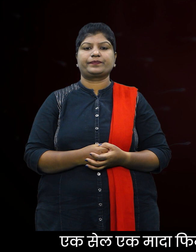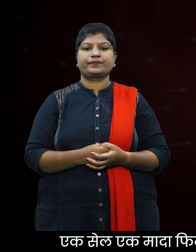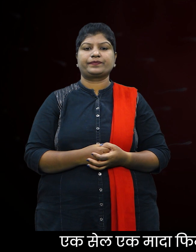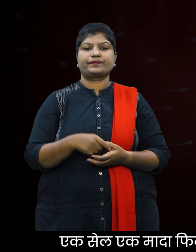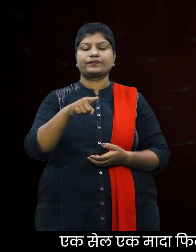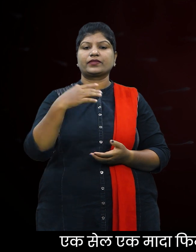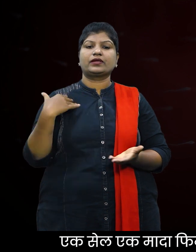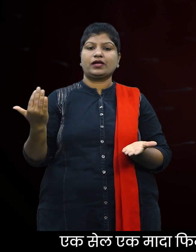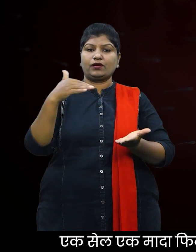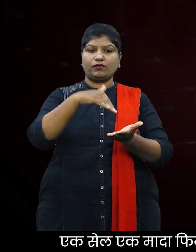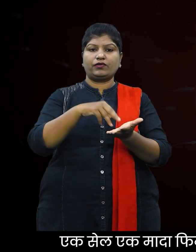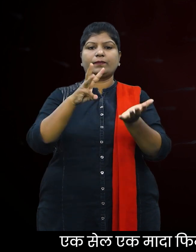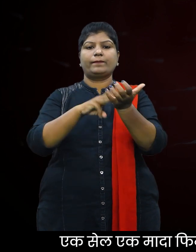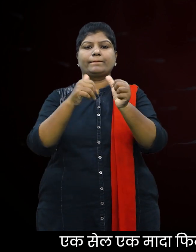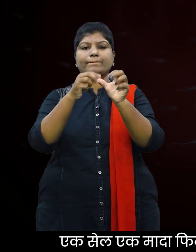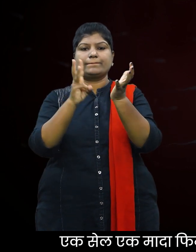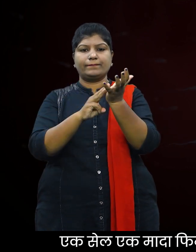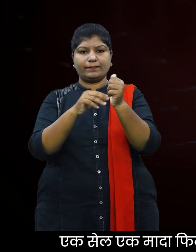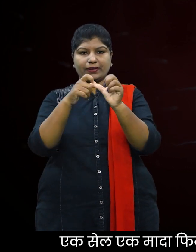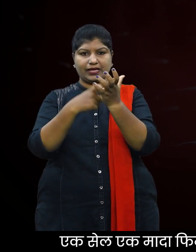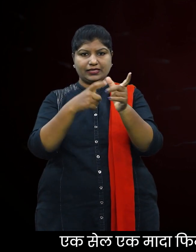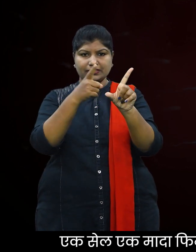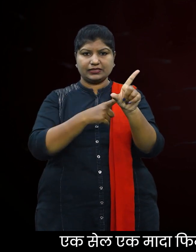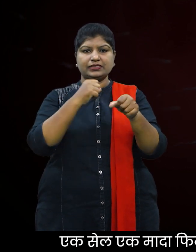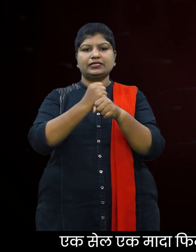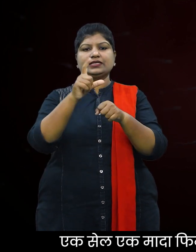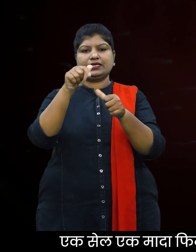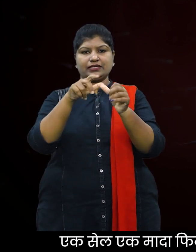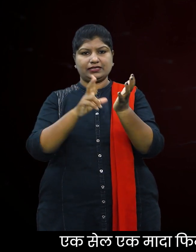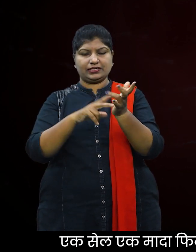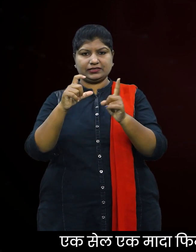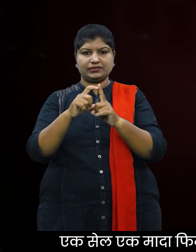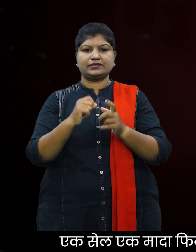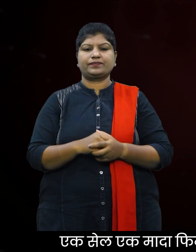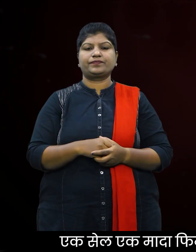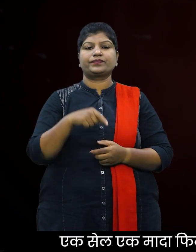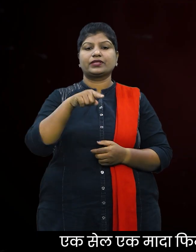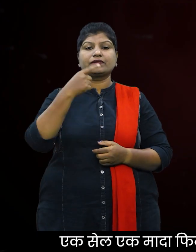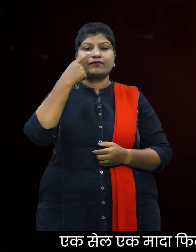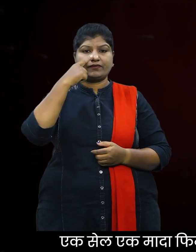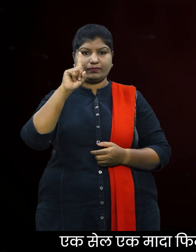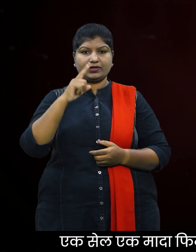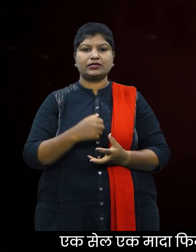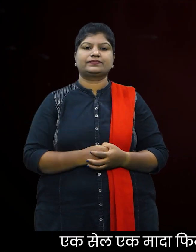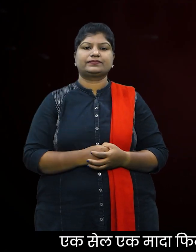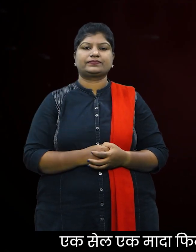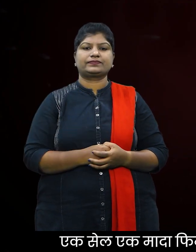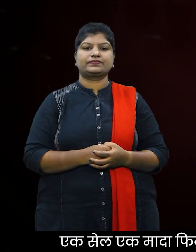एक सेल एक मादा फिन डॉर्सेट भेड़ के स्तन ग्रंथि में एकत्र किया गया।